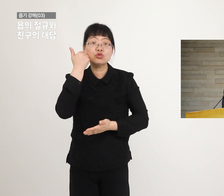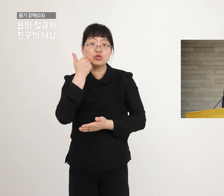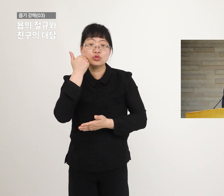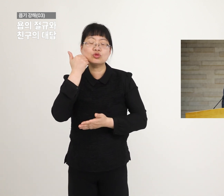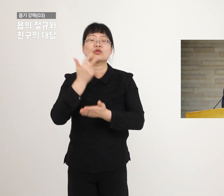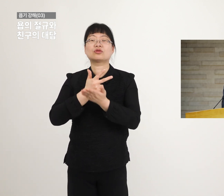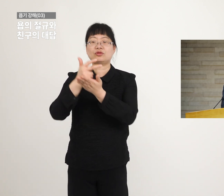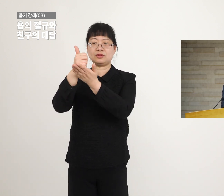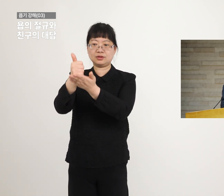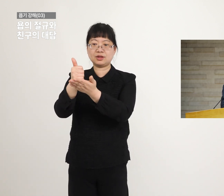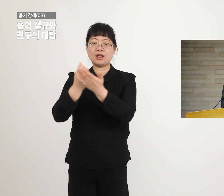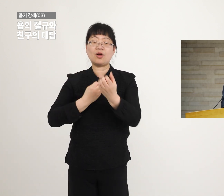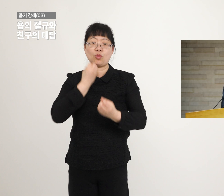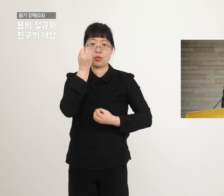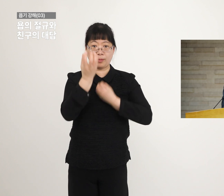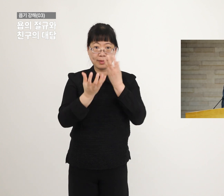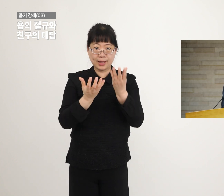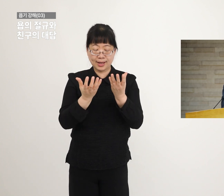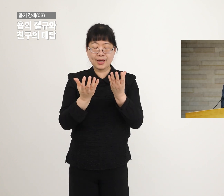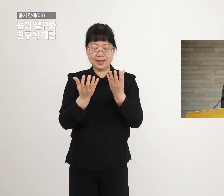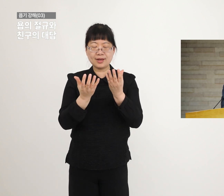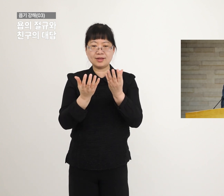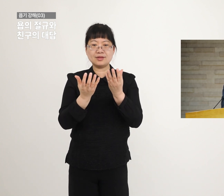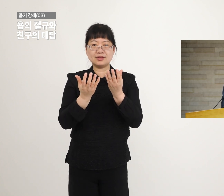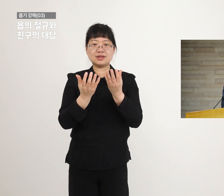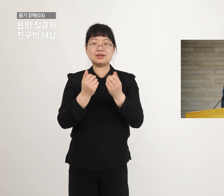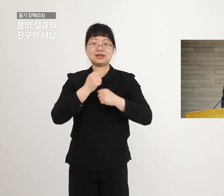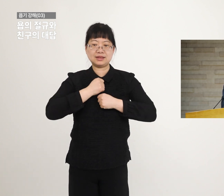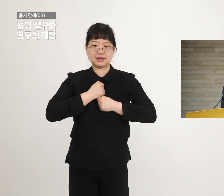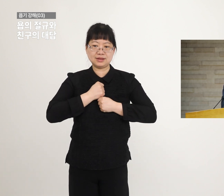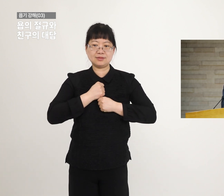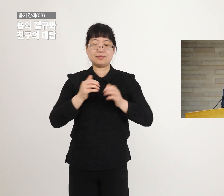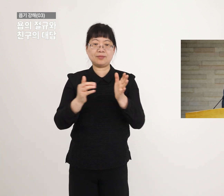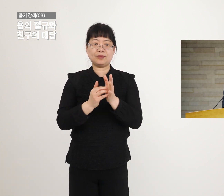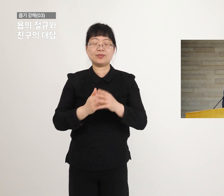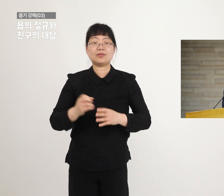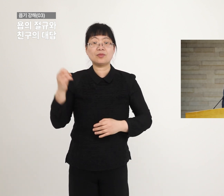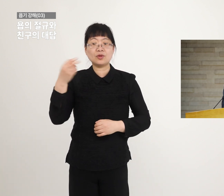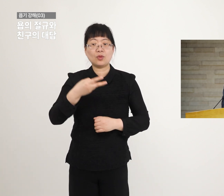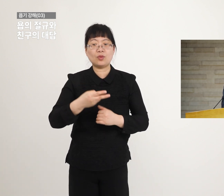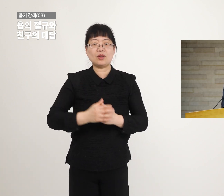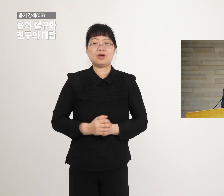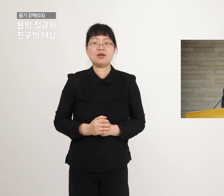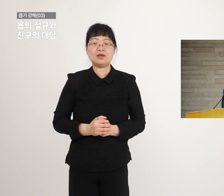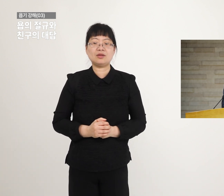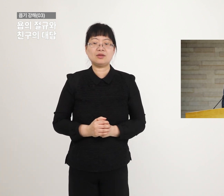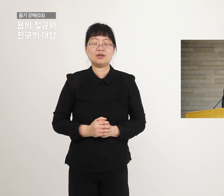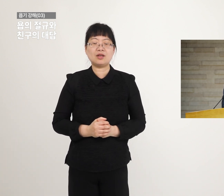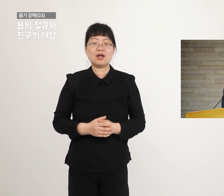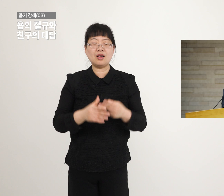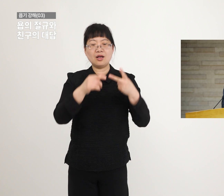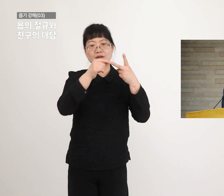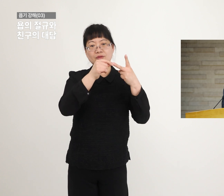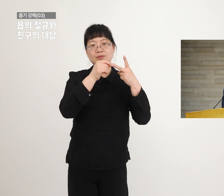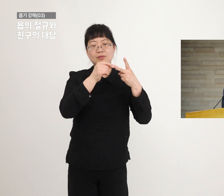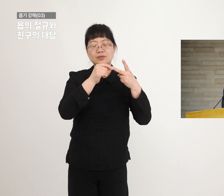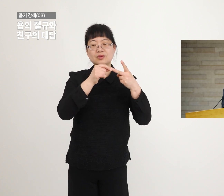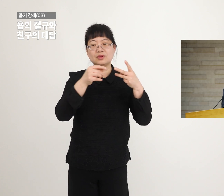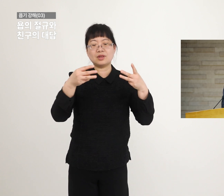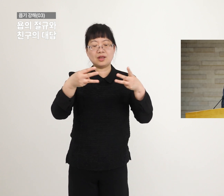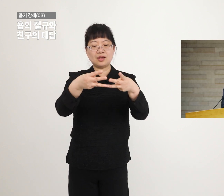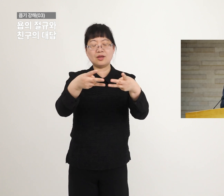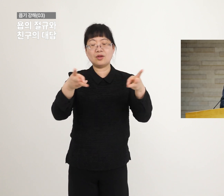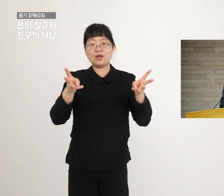주님이십니다. 고백을 무너뜨리지 않았어요. 심지어는 두 번째 울타리인